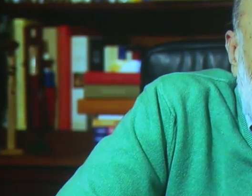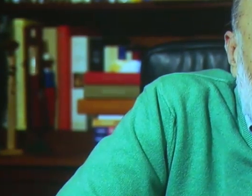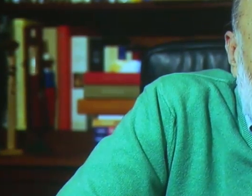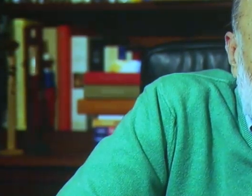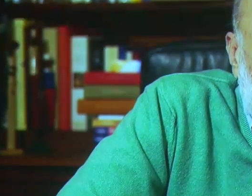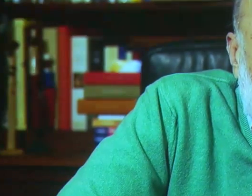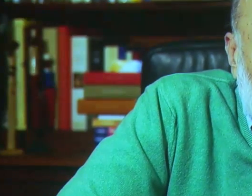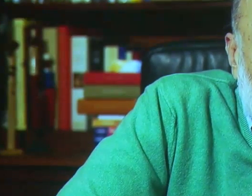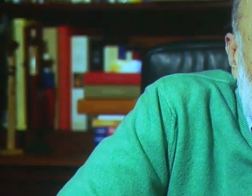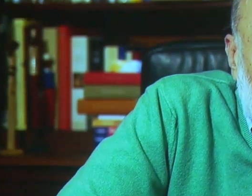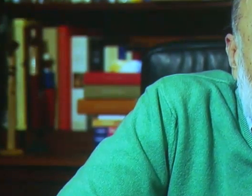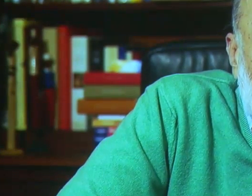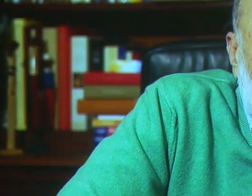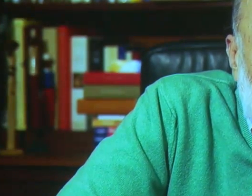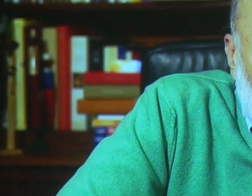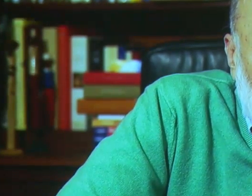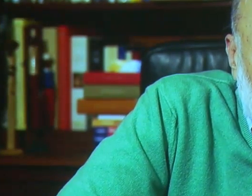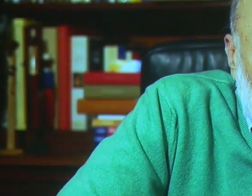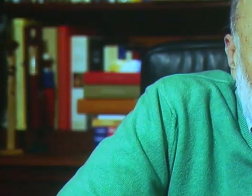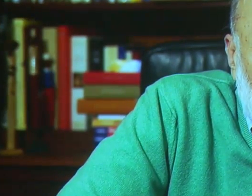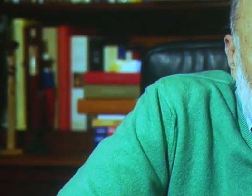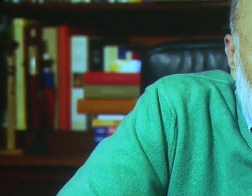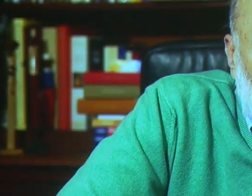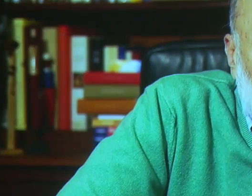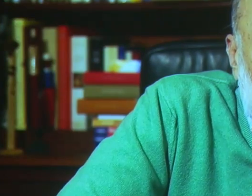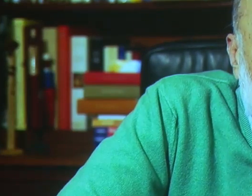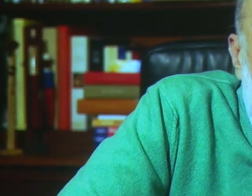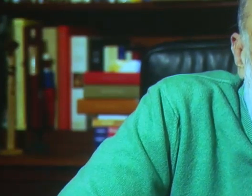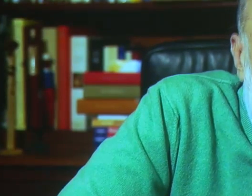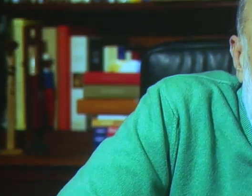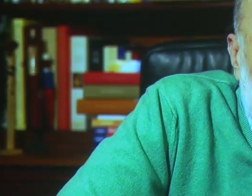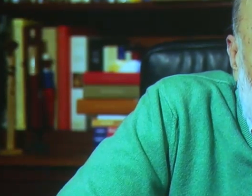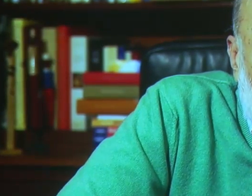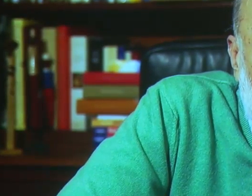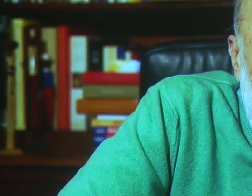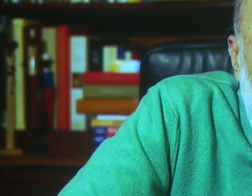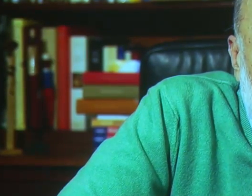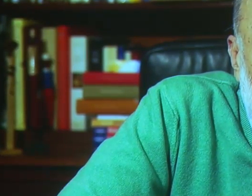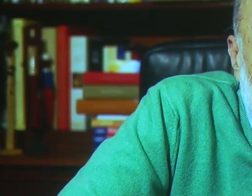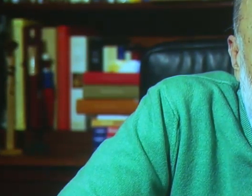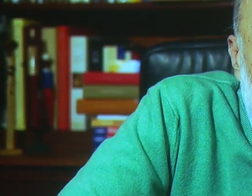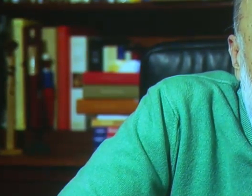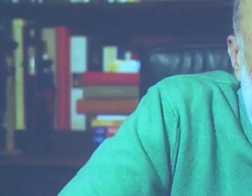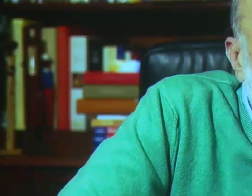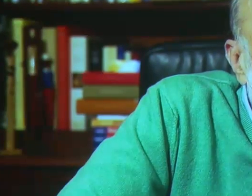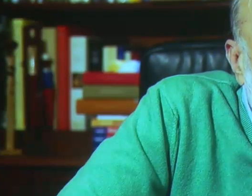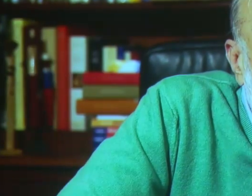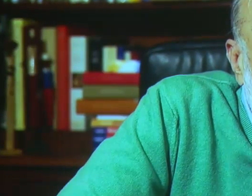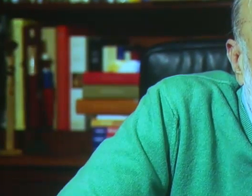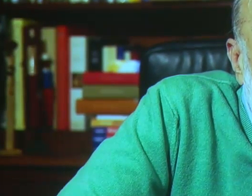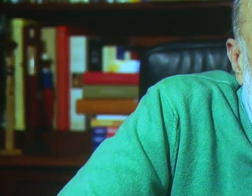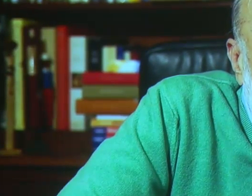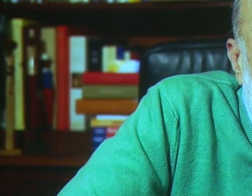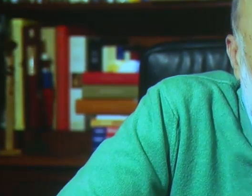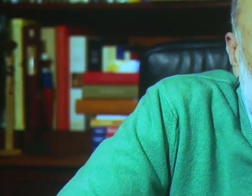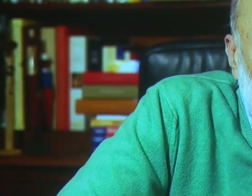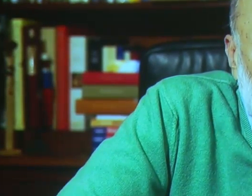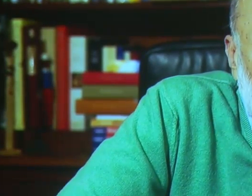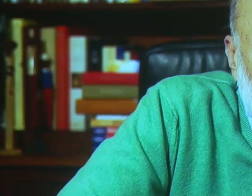perché è parte rilevante della formazione culturale della cittadinanza